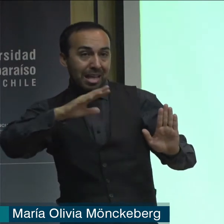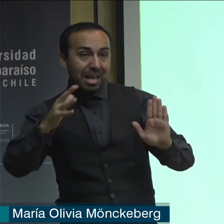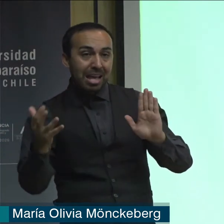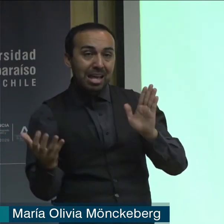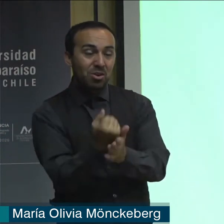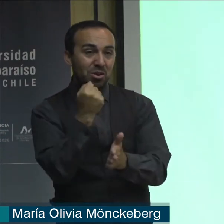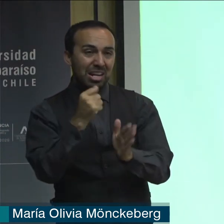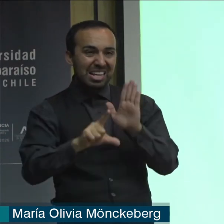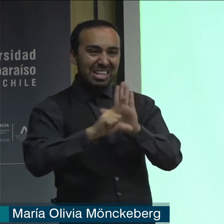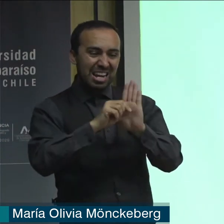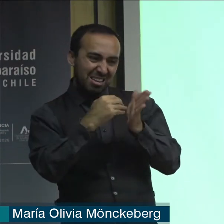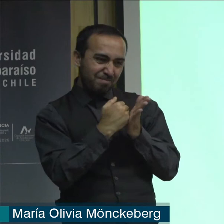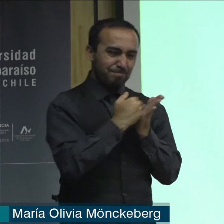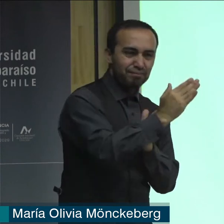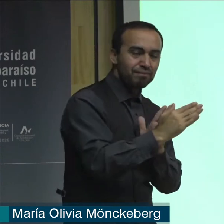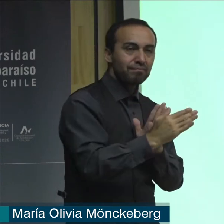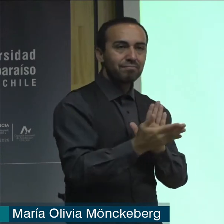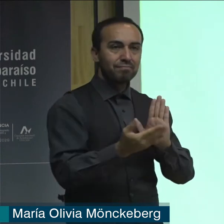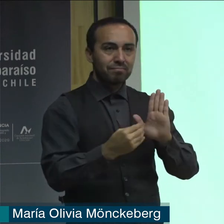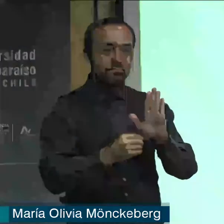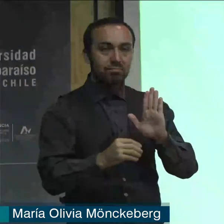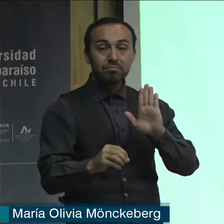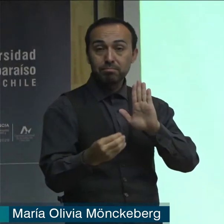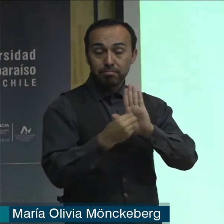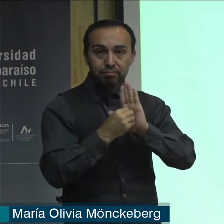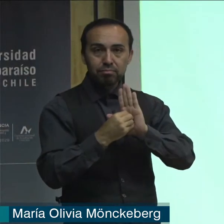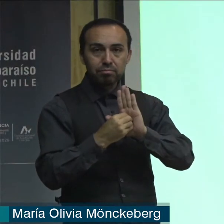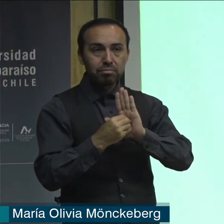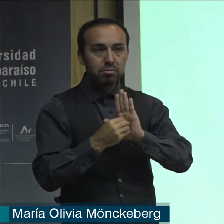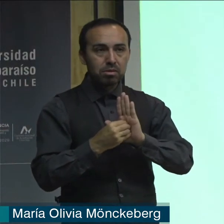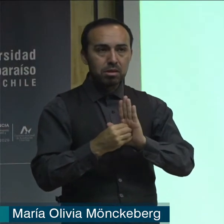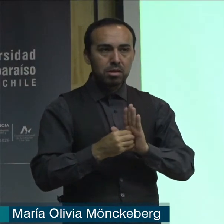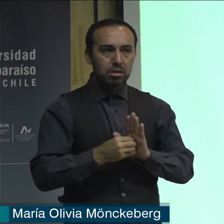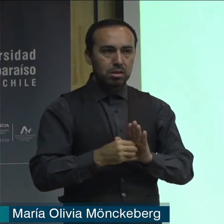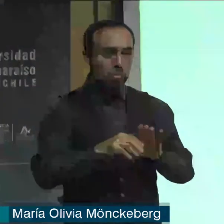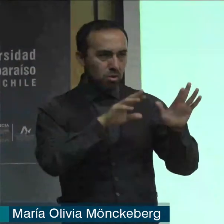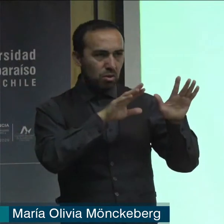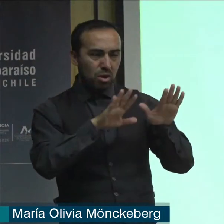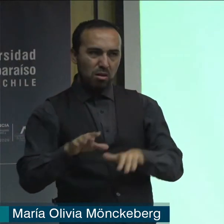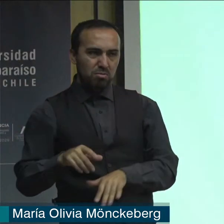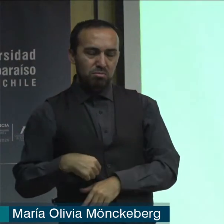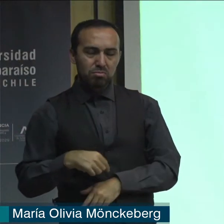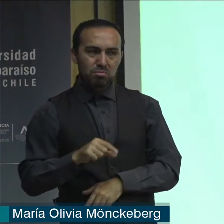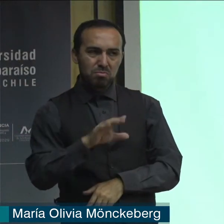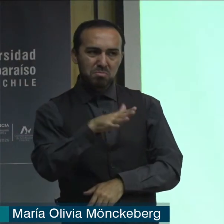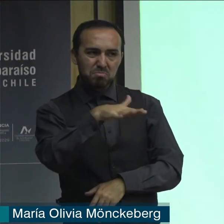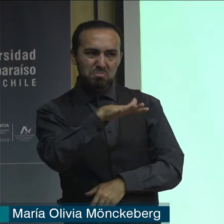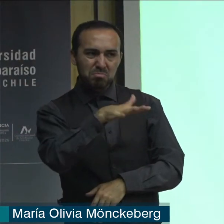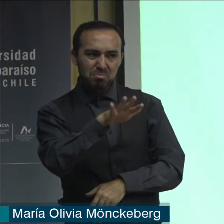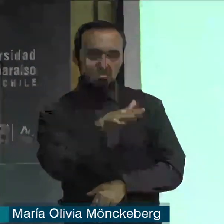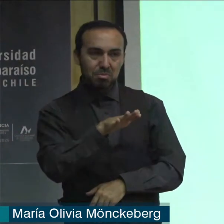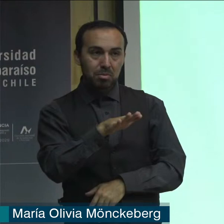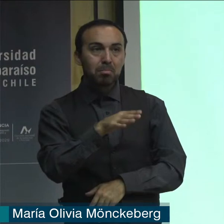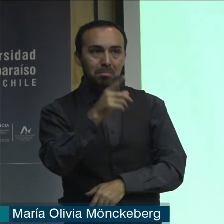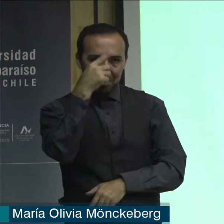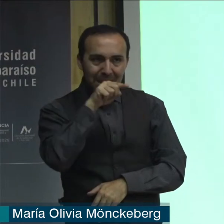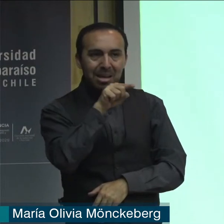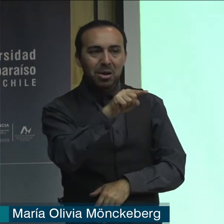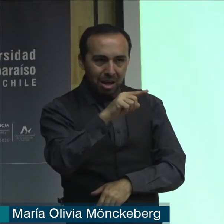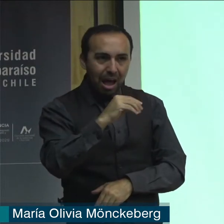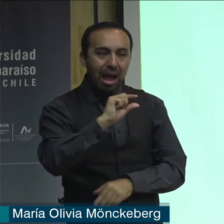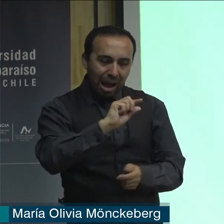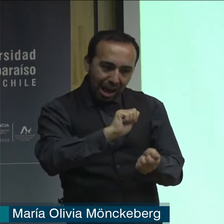ley general de educación que no dejó muy satisfecho a los estudiantes pero ya era un avance algo